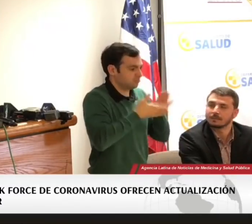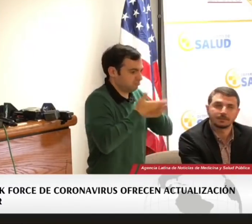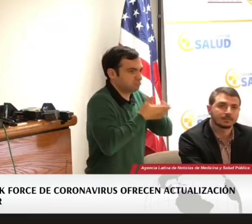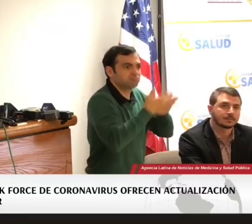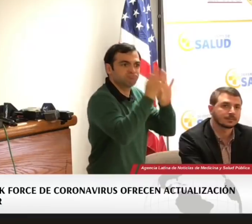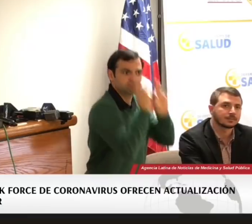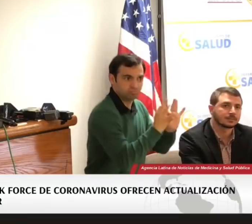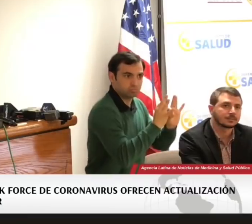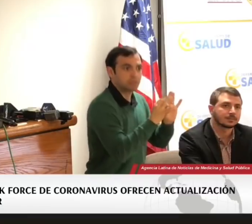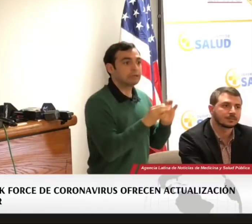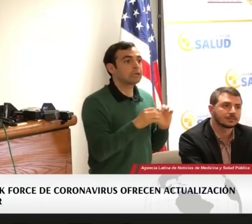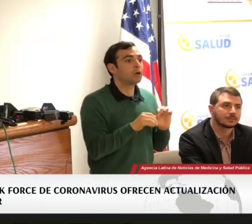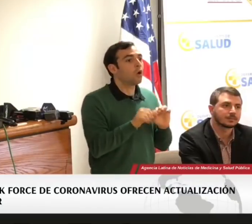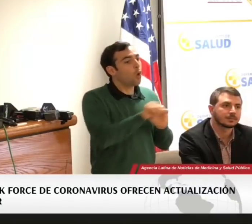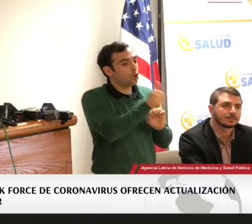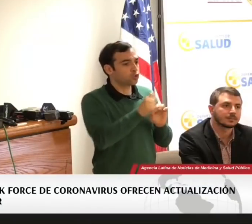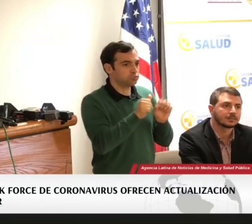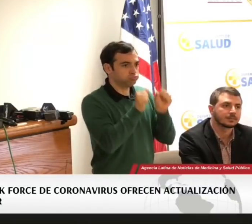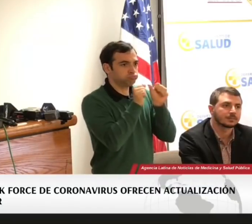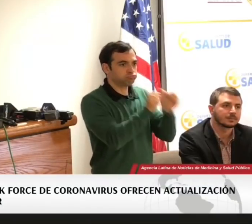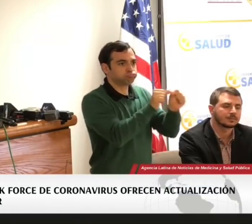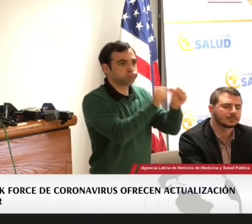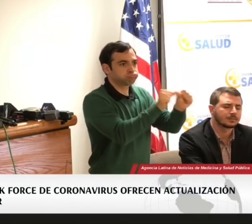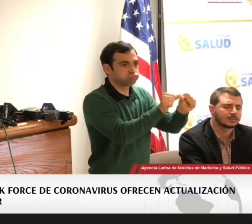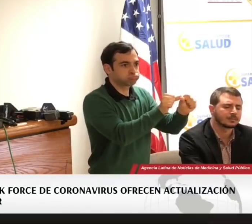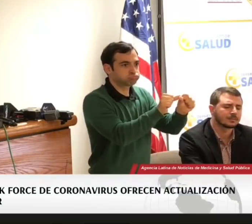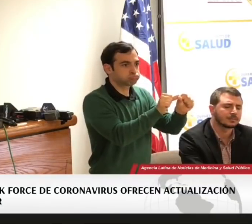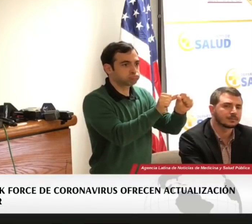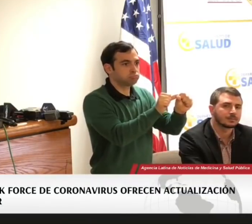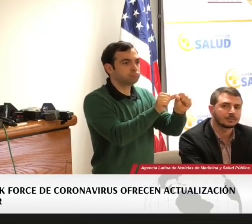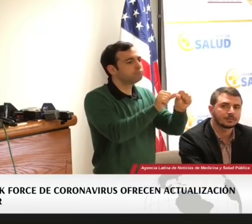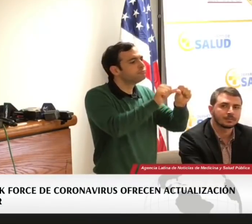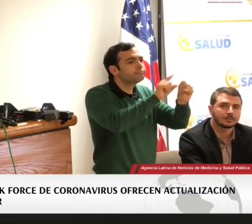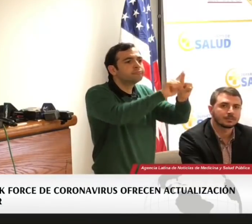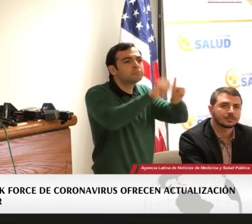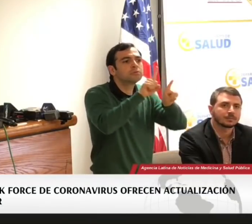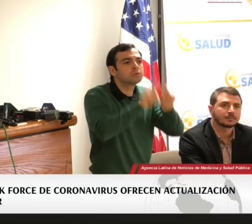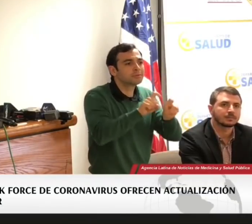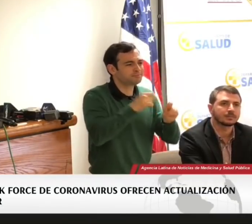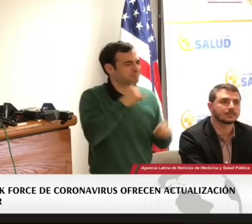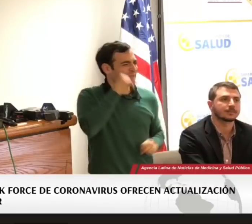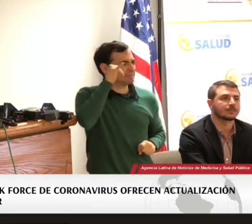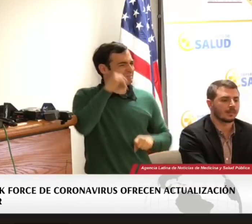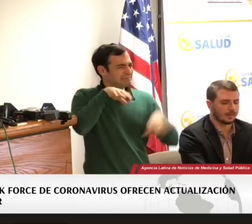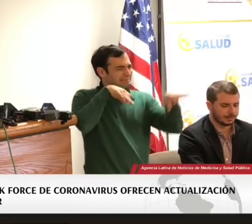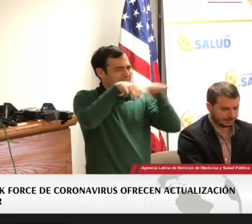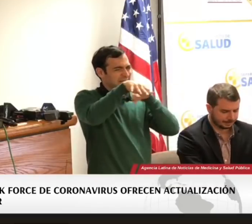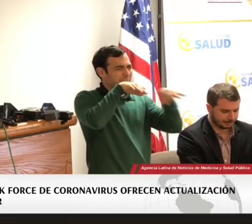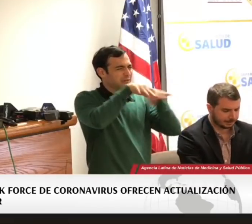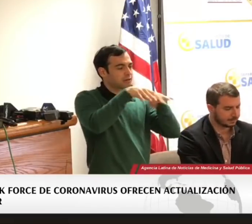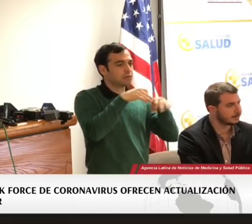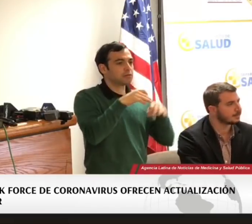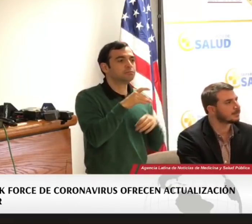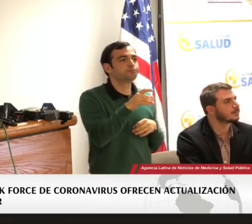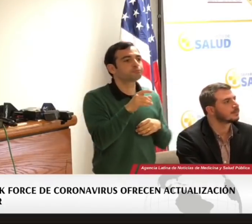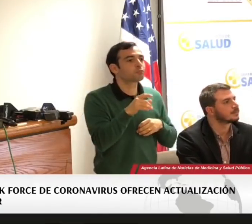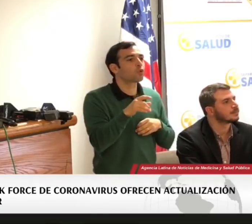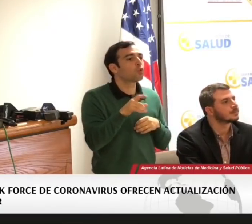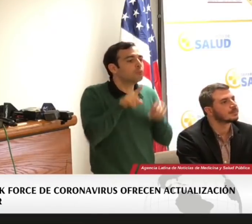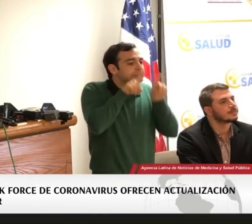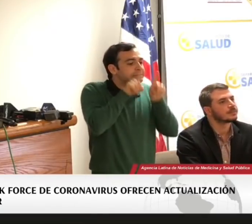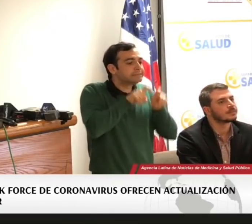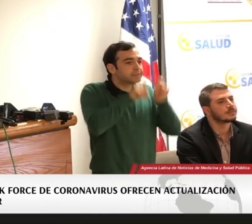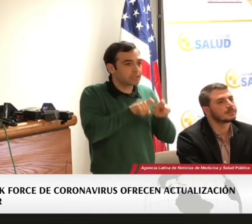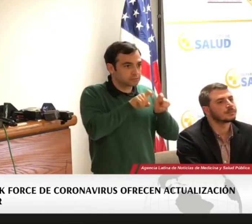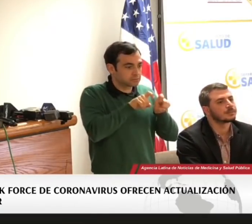que para continuación. O sea que esto es como lo que se explicó ayer, que eran unos test que vienen para